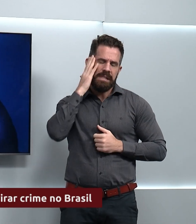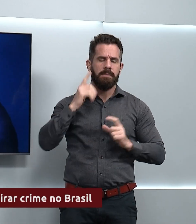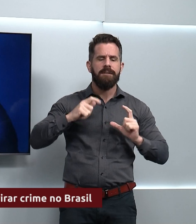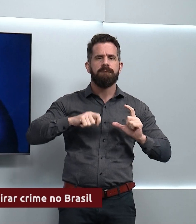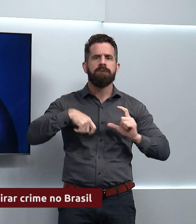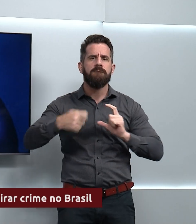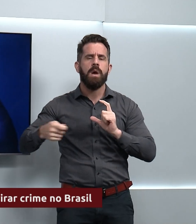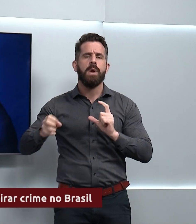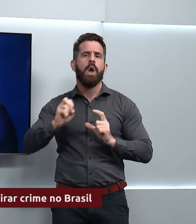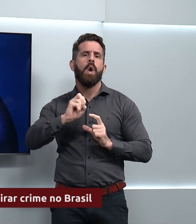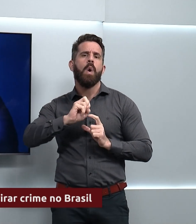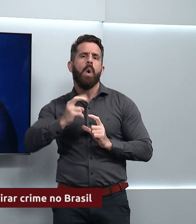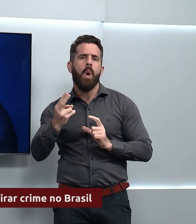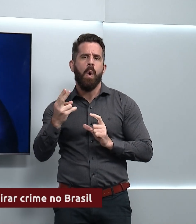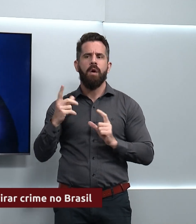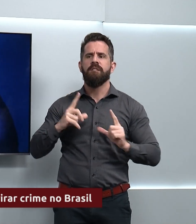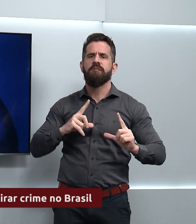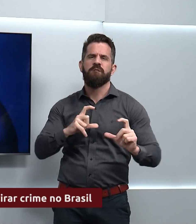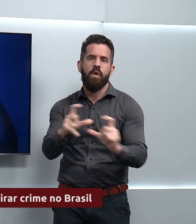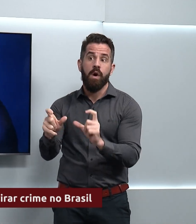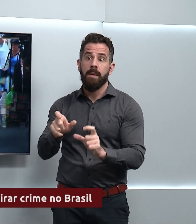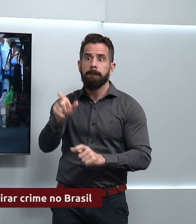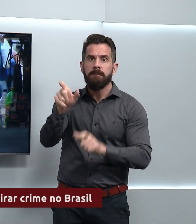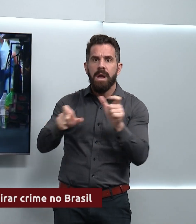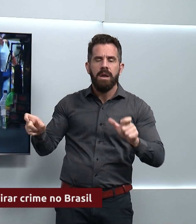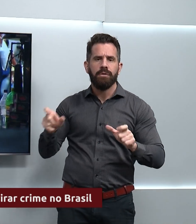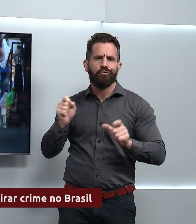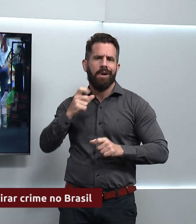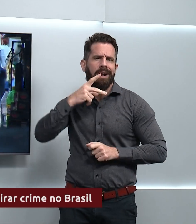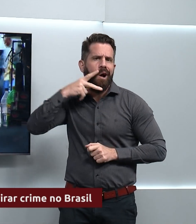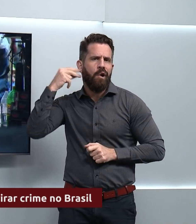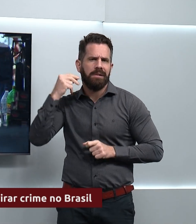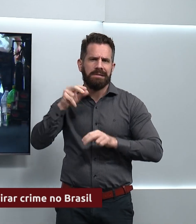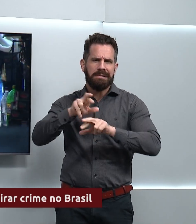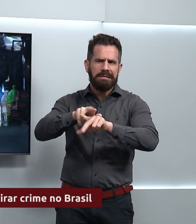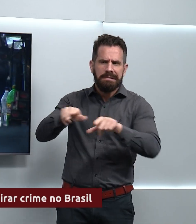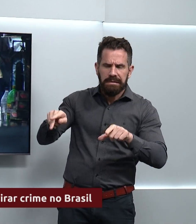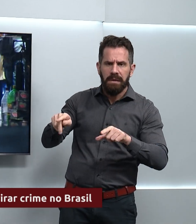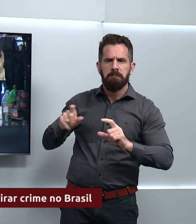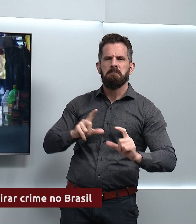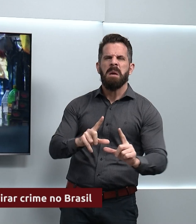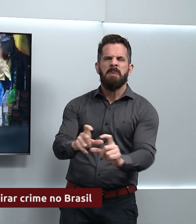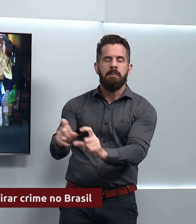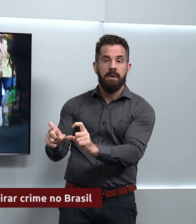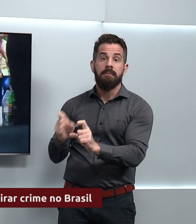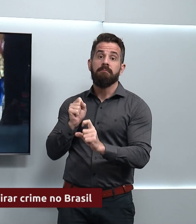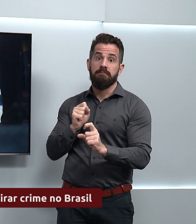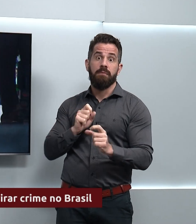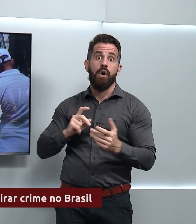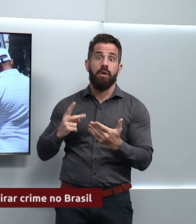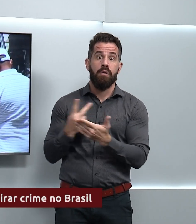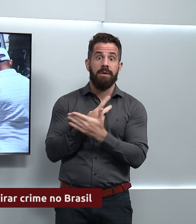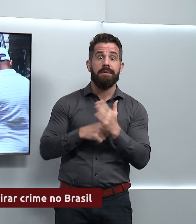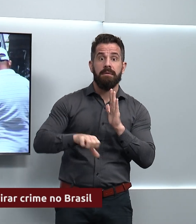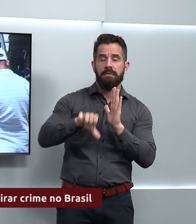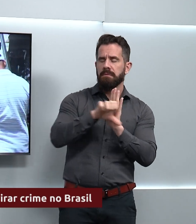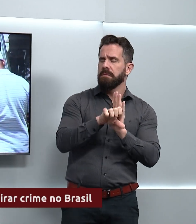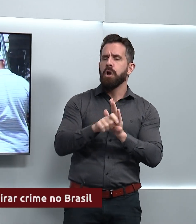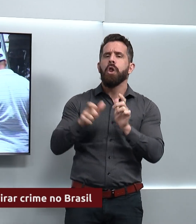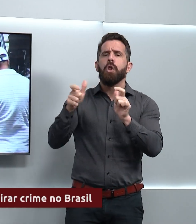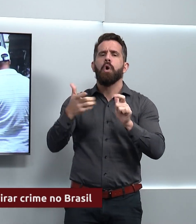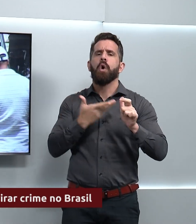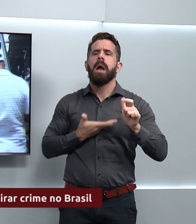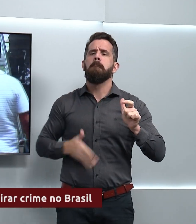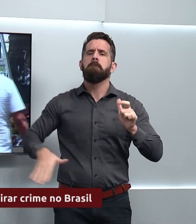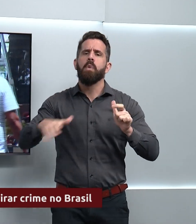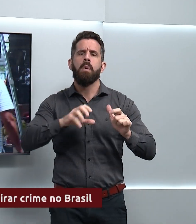tirar fotos das partes íntimas de alguém sem consentimento é considerada importunação sexual. Seja em locais